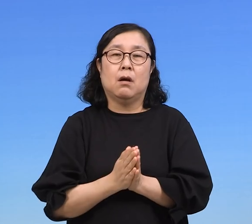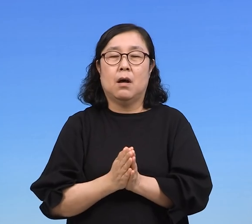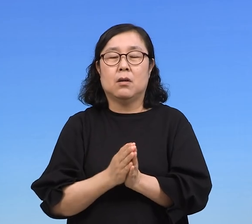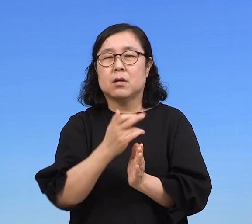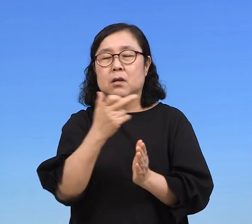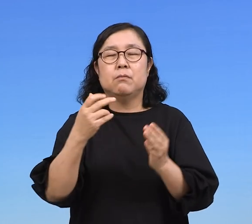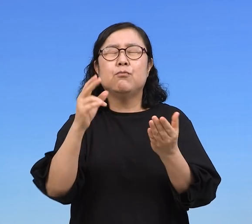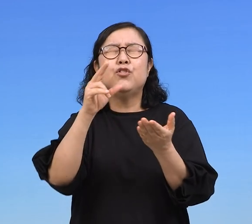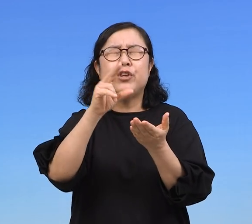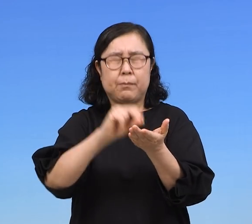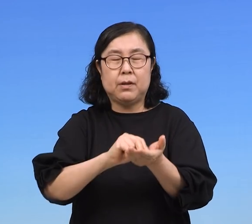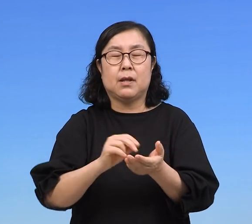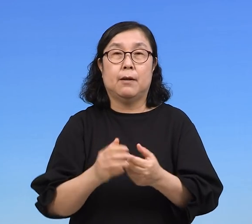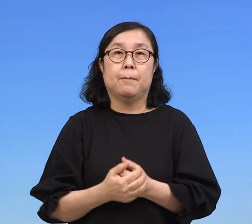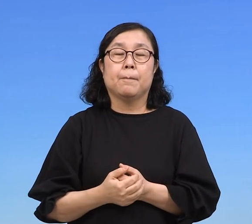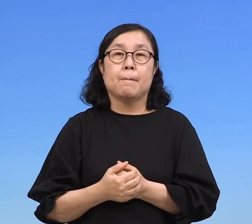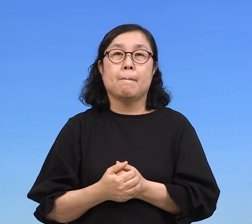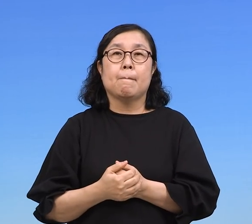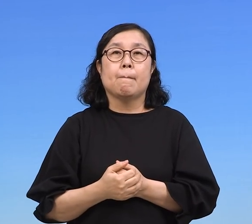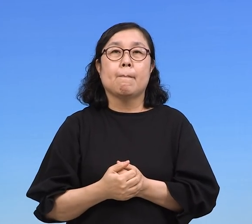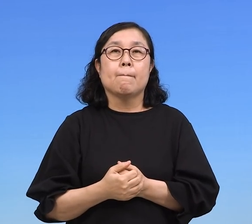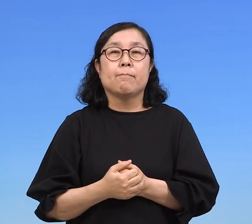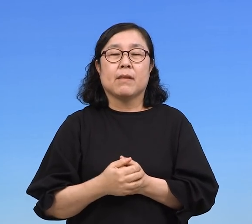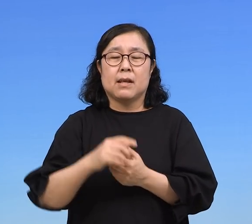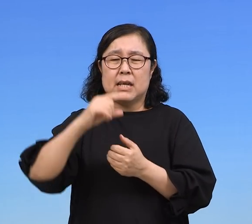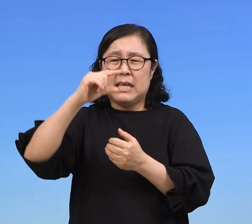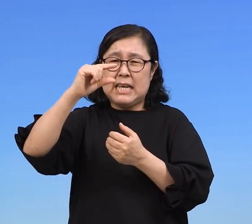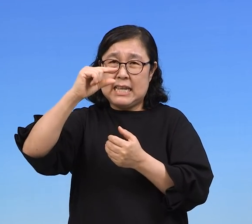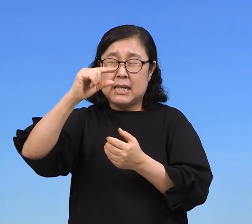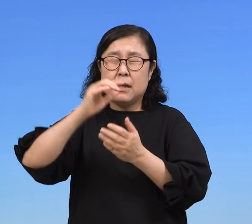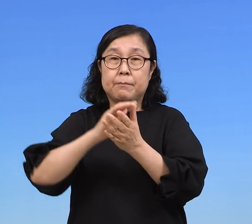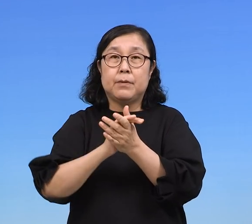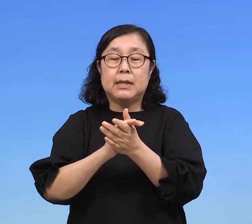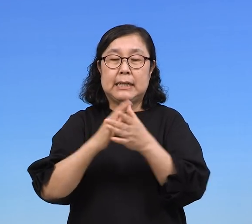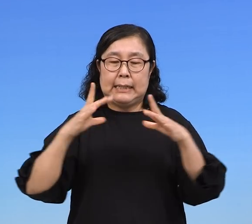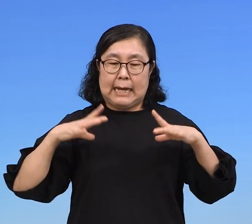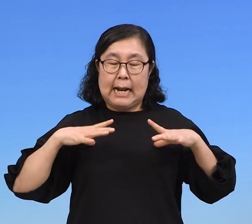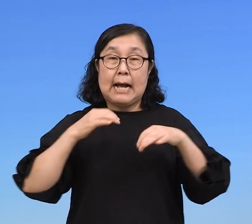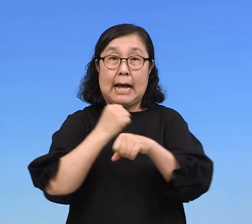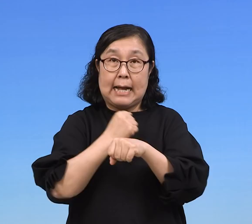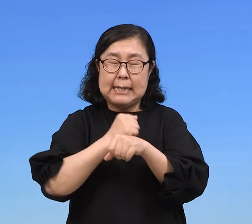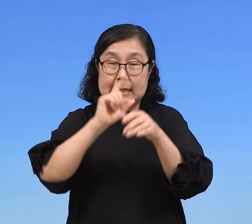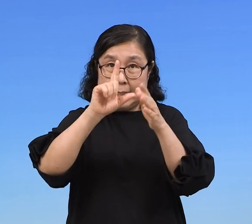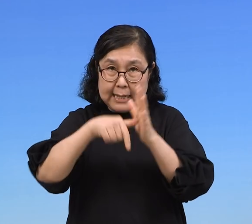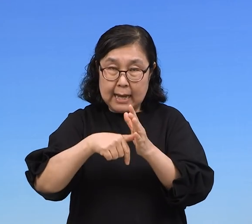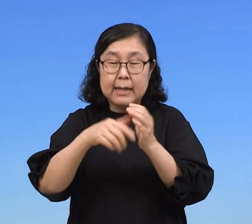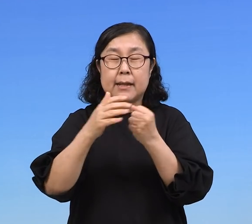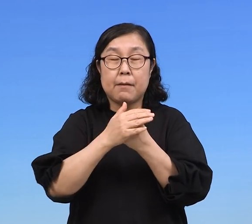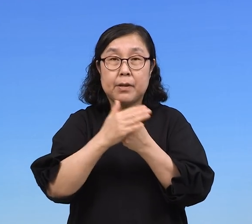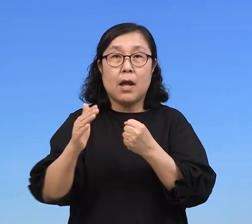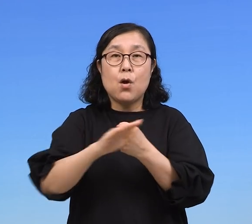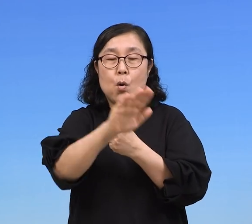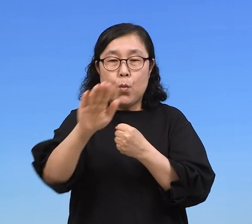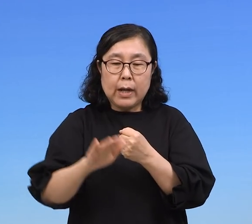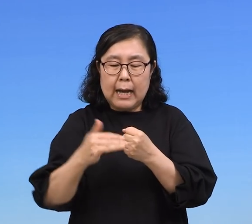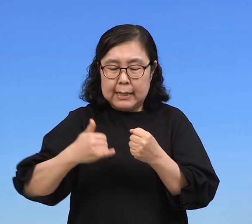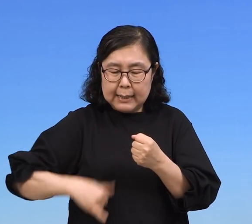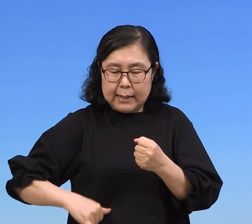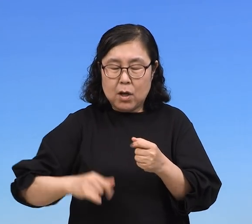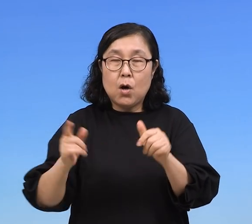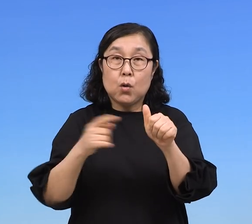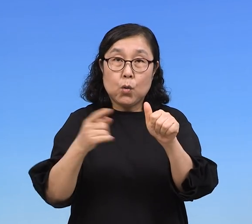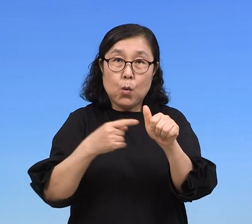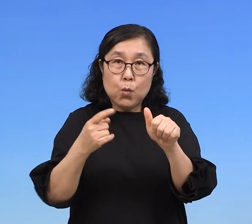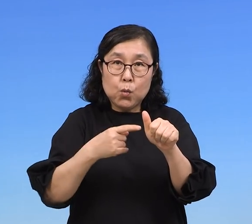이건 보통 문제가 아닙니다. 이렇게 그 얕음을 자랑하는 이런 시대다 보니까 우리가